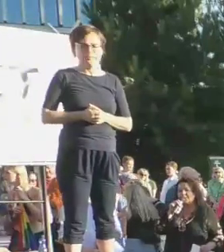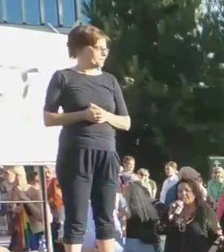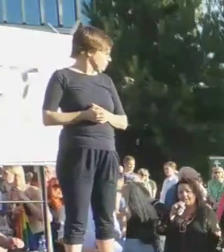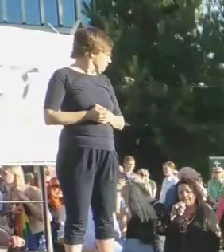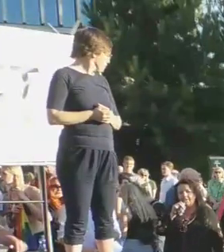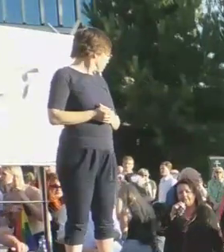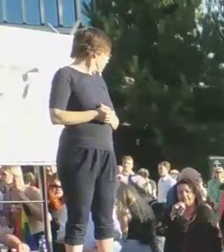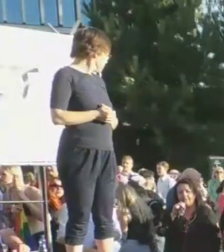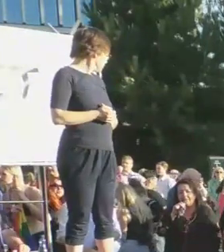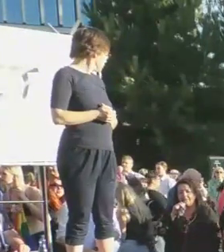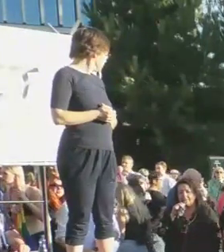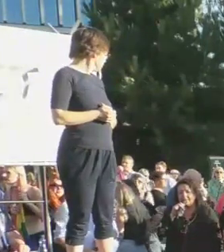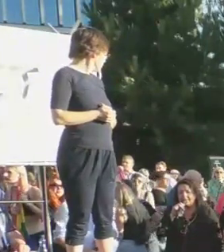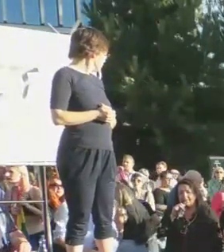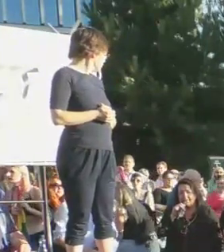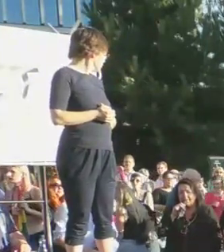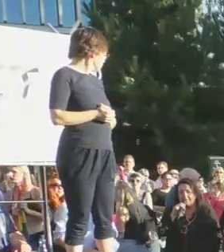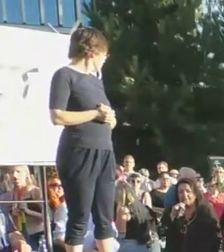Słuchajcie!